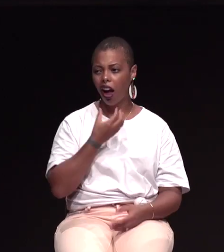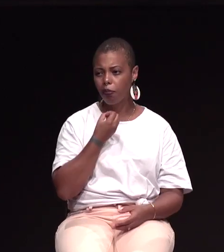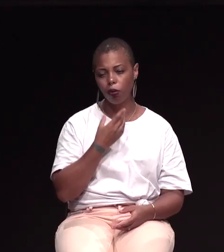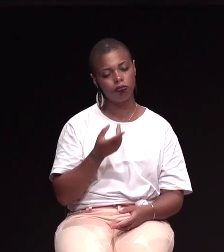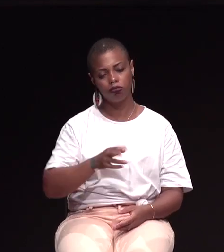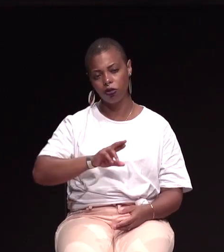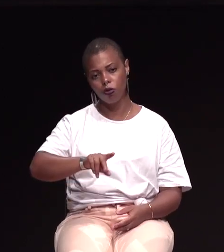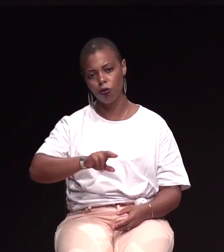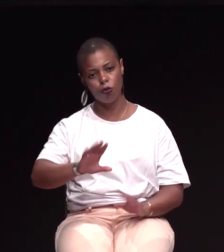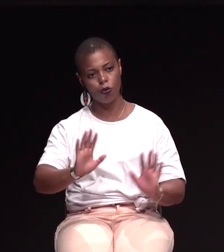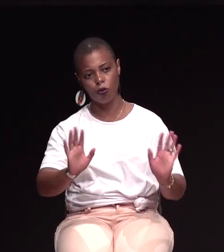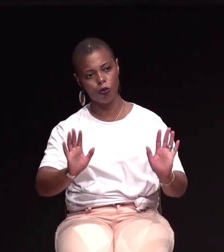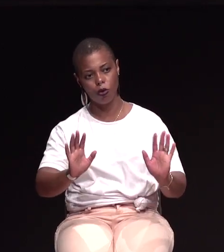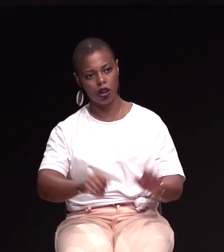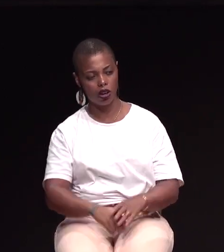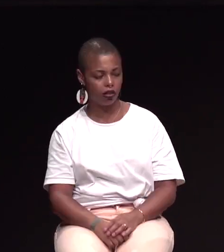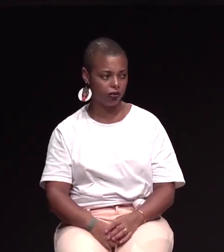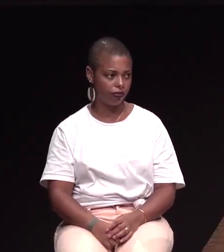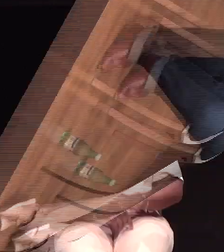funcionar assim.